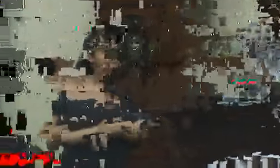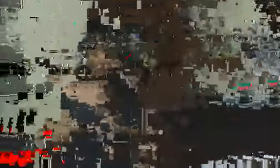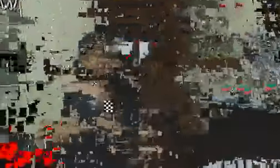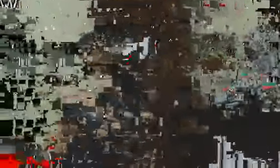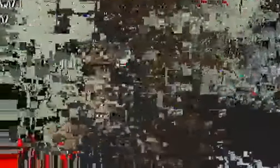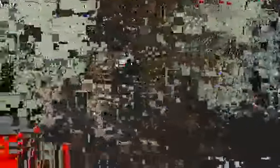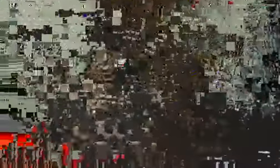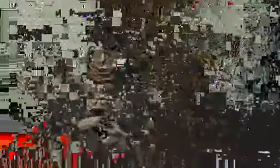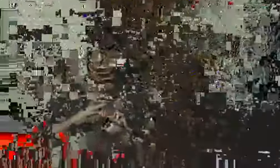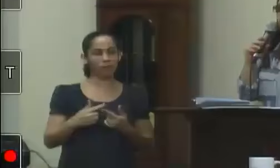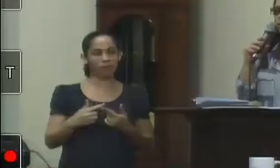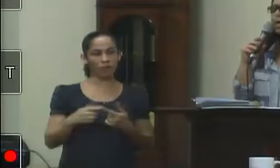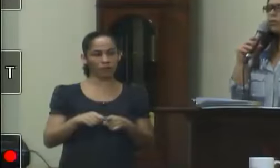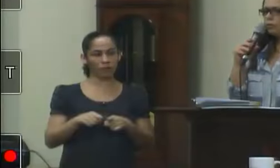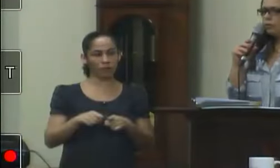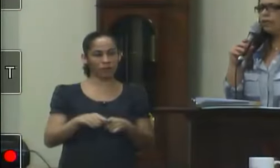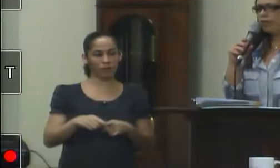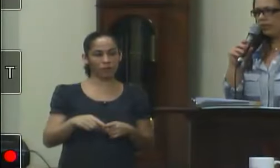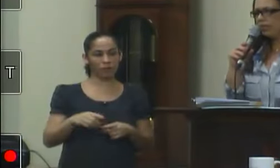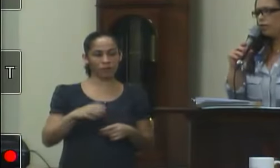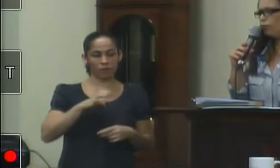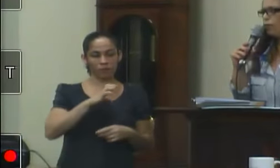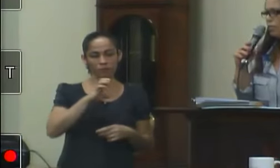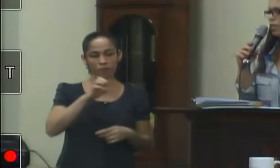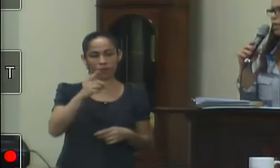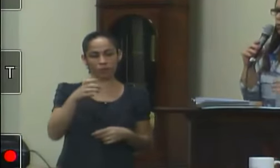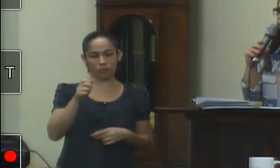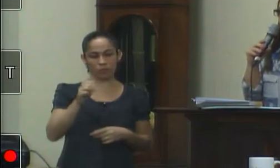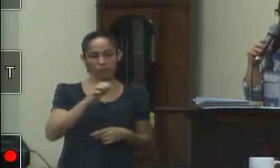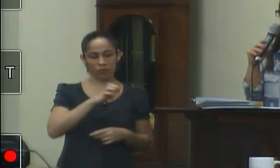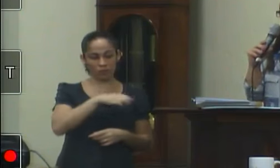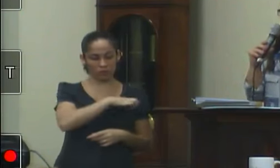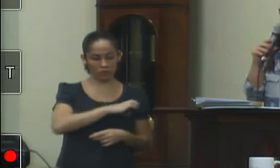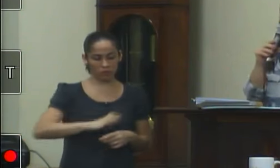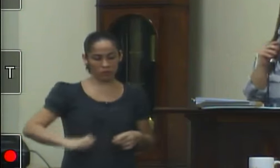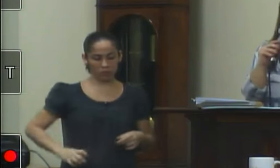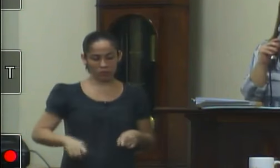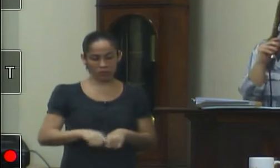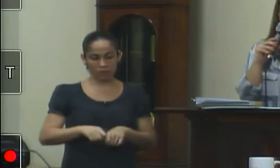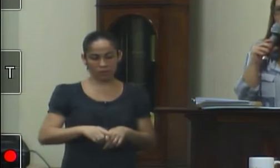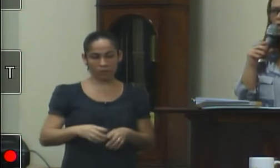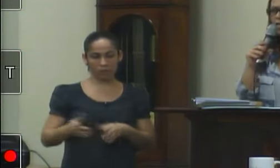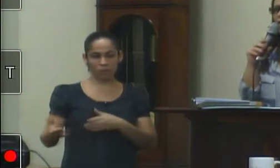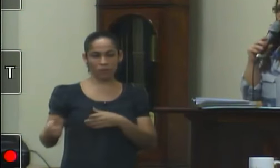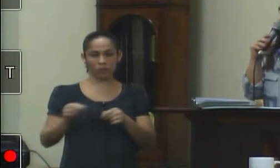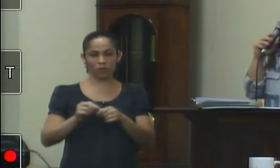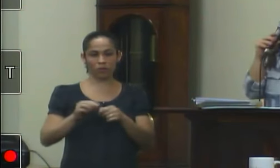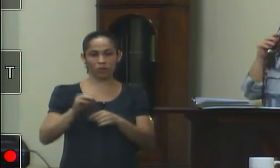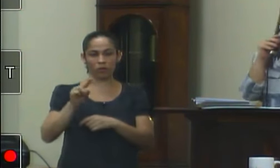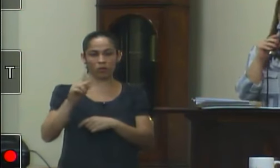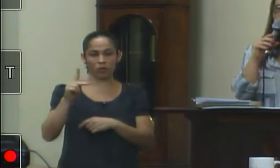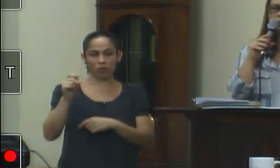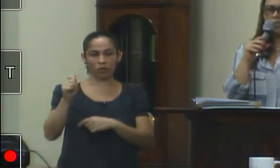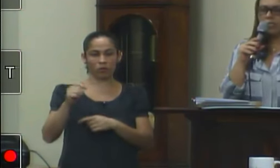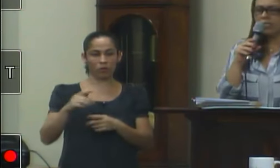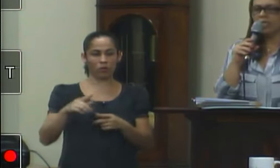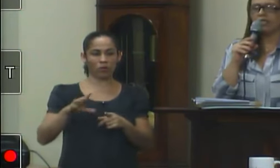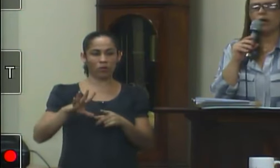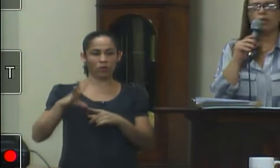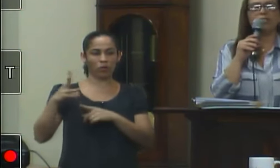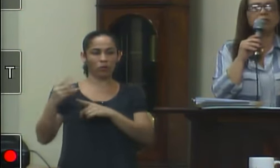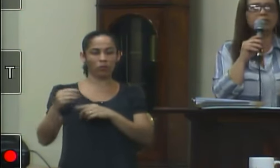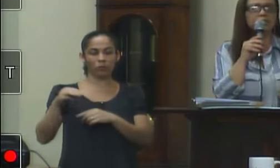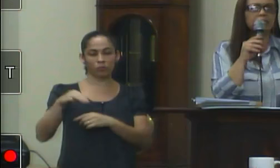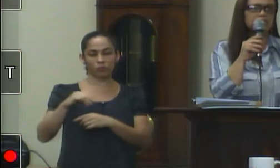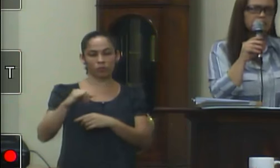padrão e é um exame que o Estado deveria fornecer e todos os outros, como a urodinâmica, como a litotripsia, que